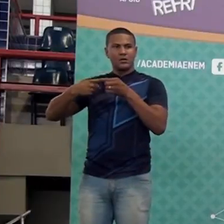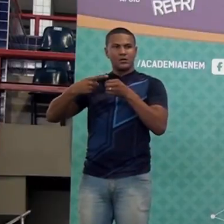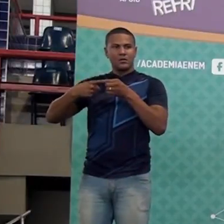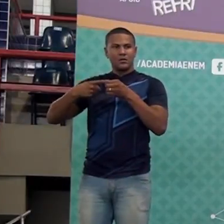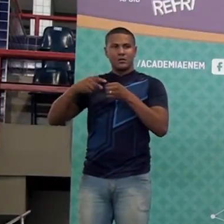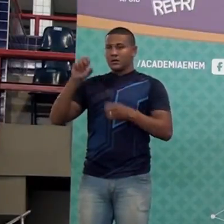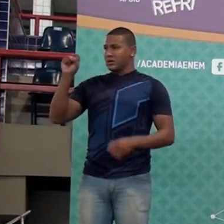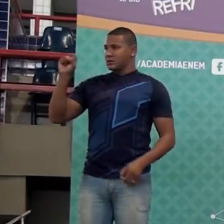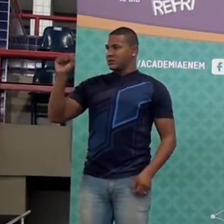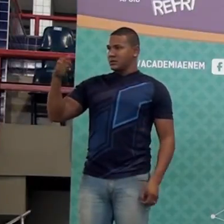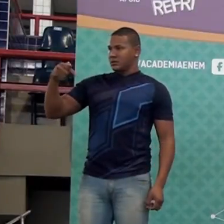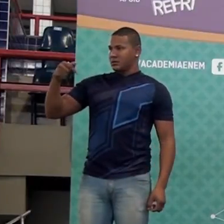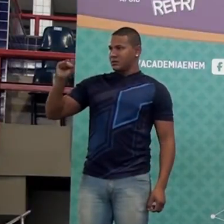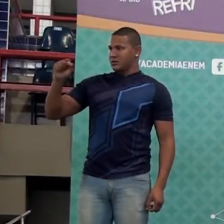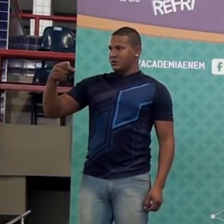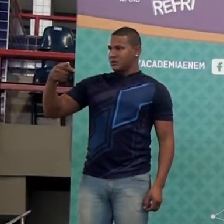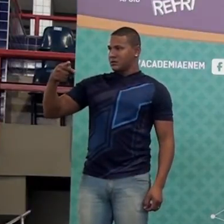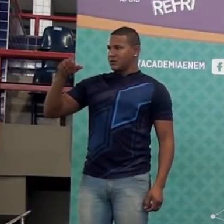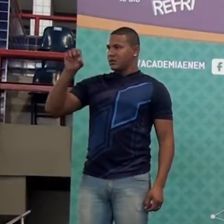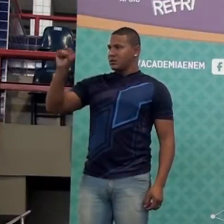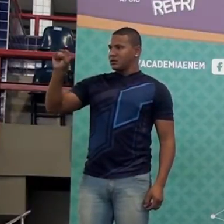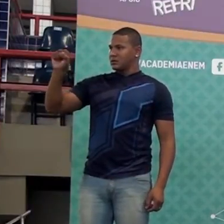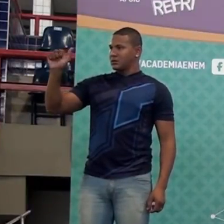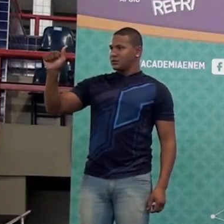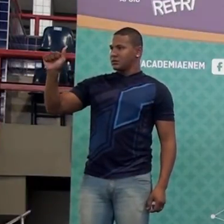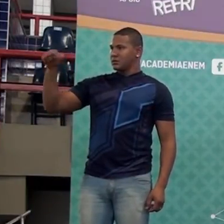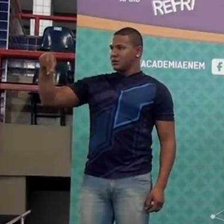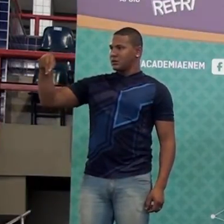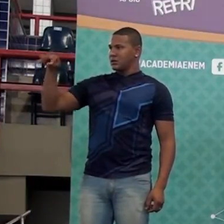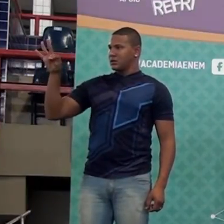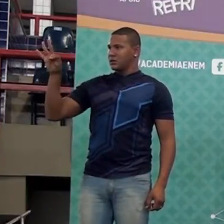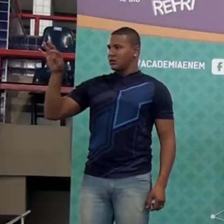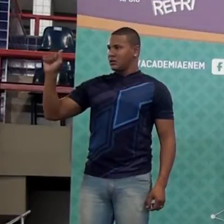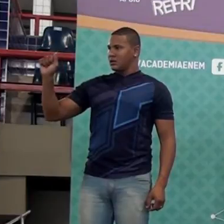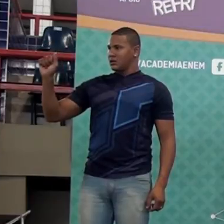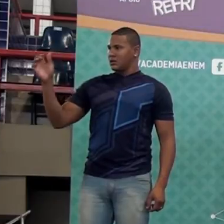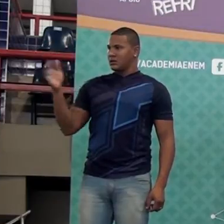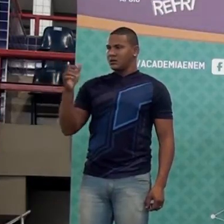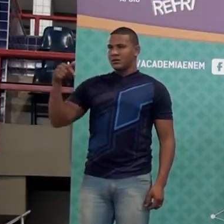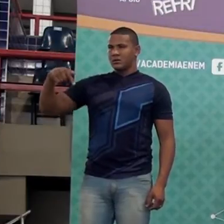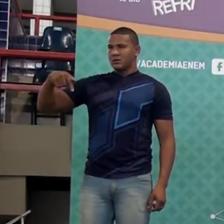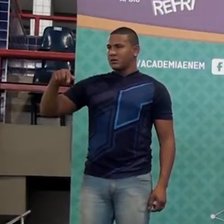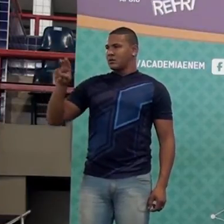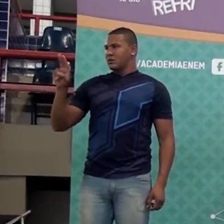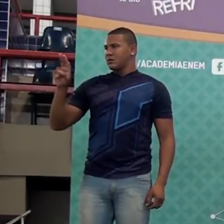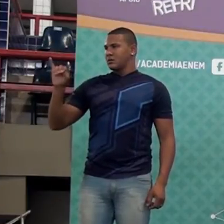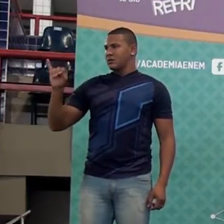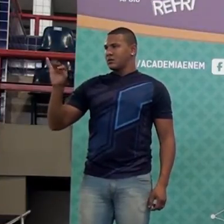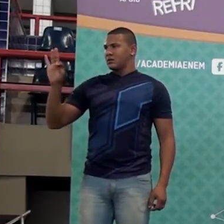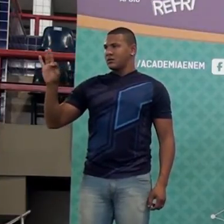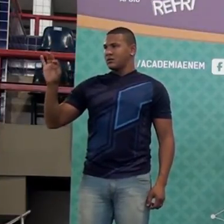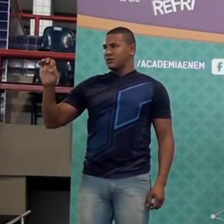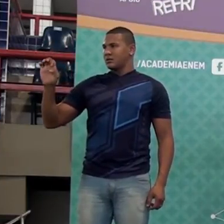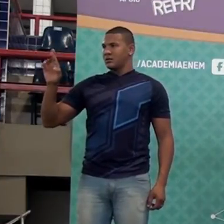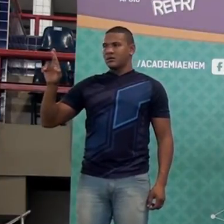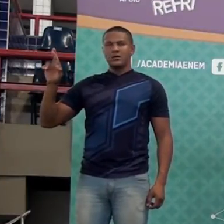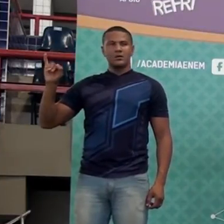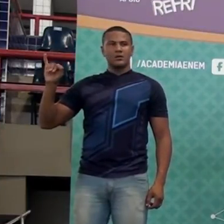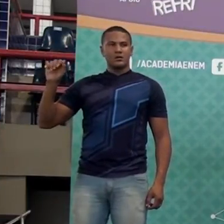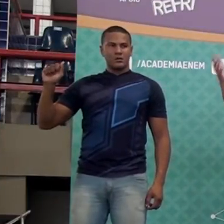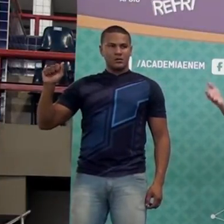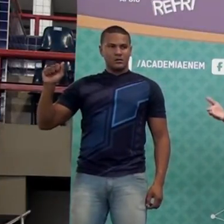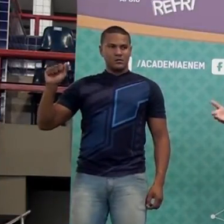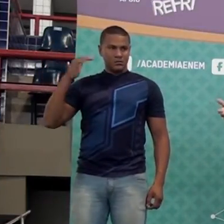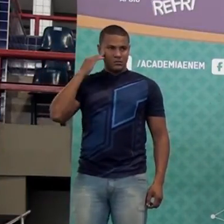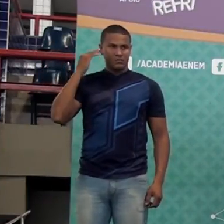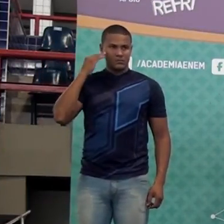A licitação para a empresa explorar essa reserva já foi feita no ano passado, tá? E já vai estar começando a se extrair